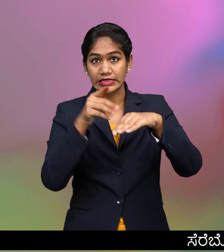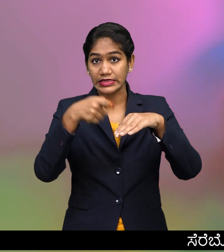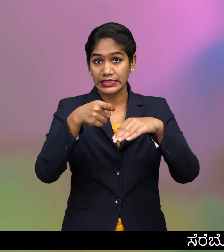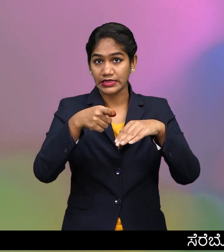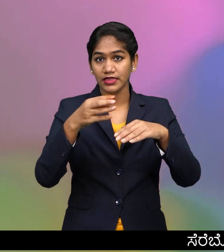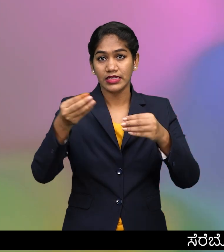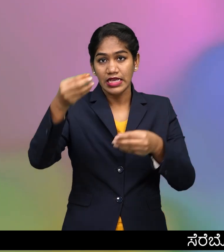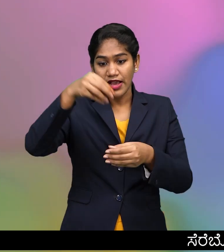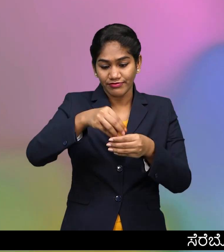ಸೆರೆಬ್ರೈಸ್ಮೇಷನಲ್ ದ್ರವ